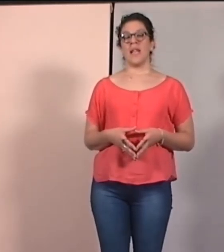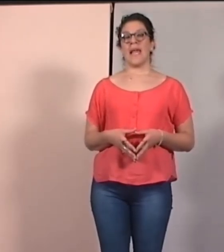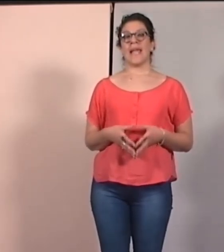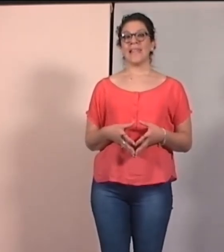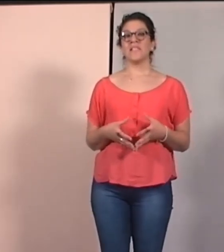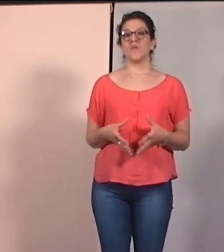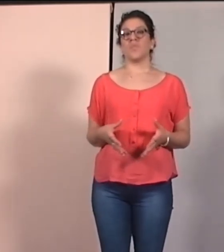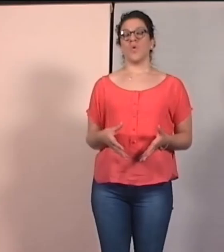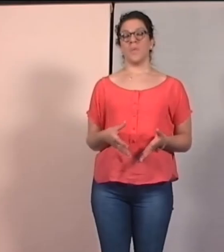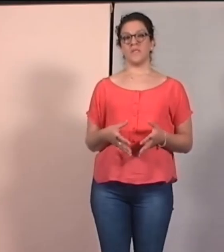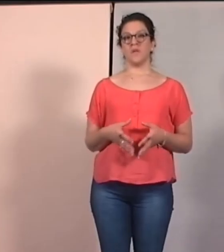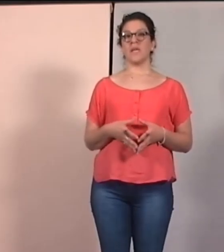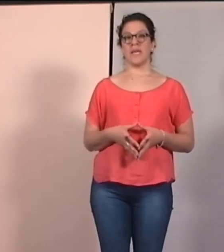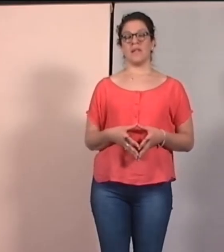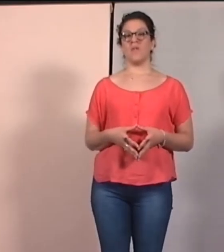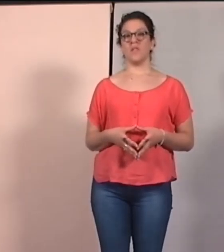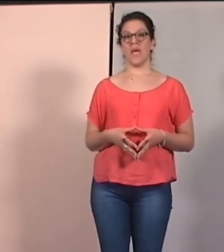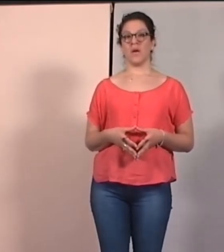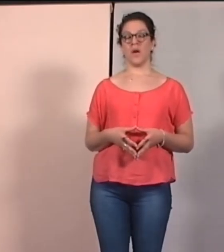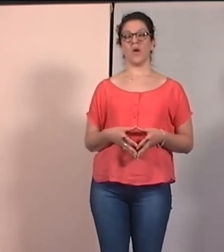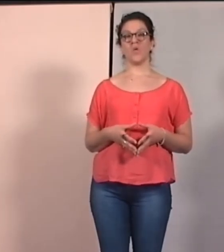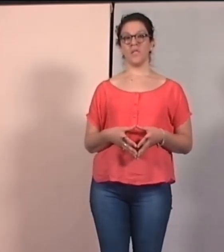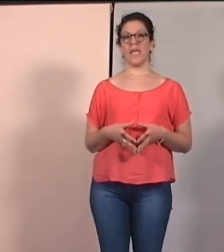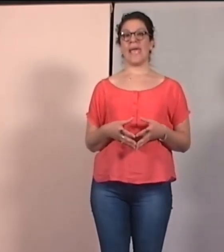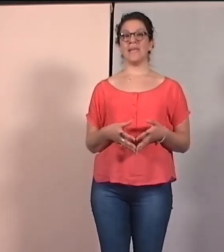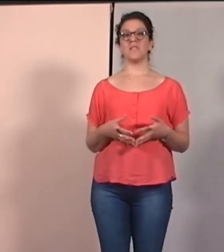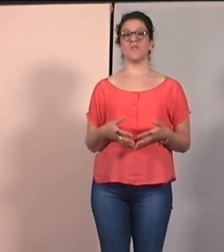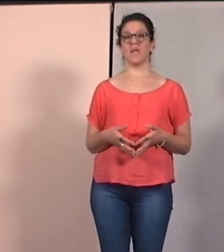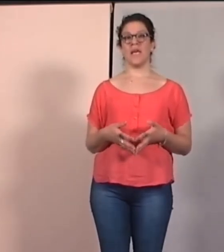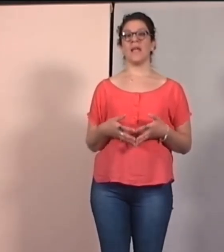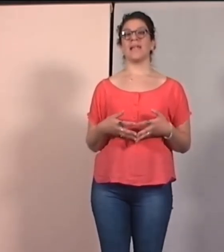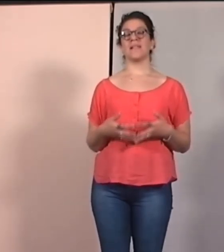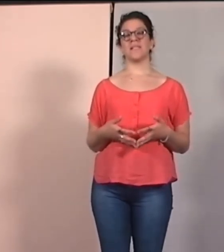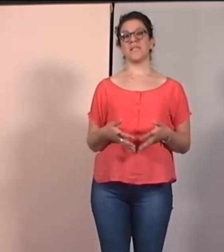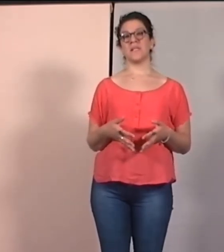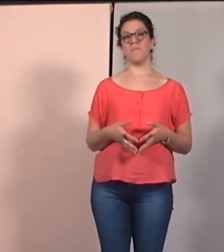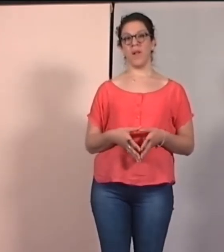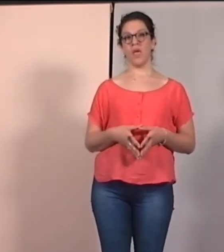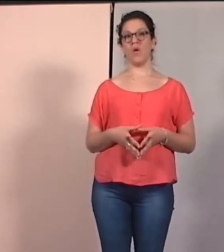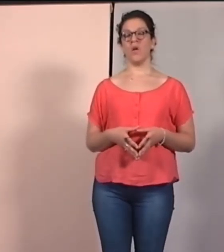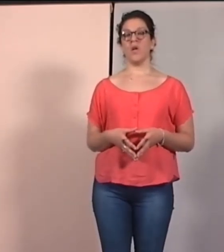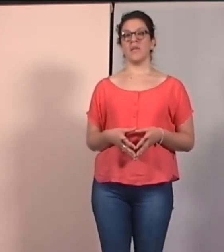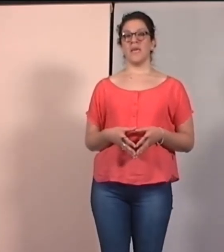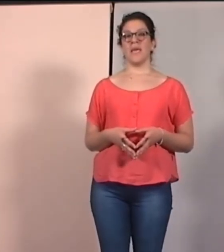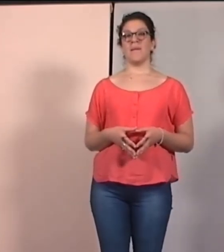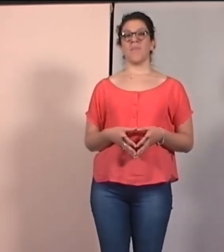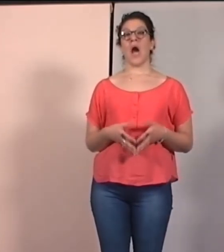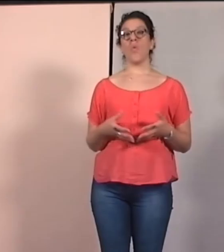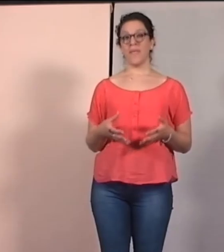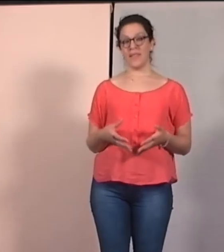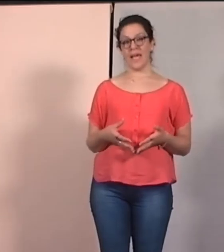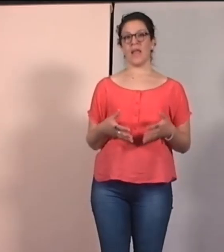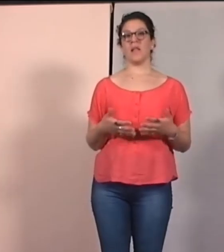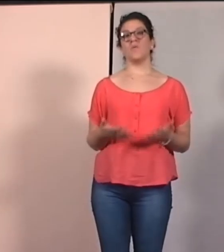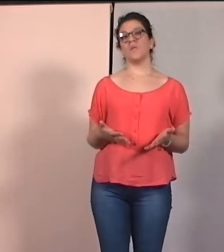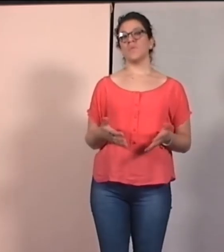la gran desocupación que generó este ajuste E hizo que la tasa de desempleo aumentara en el último